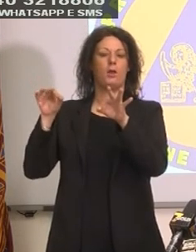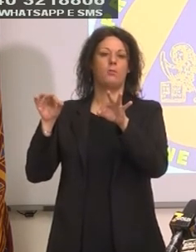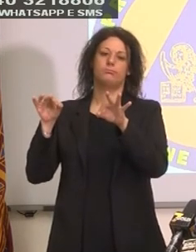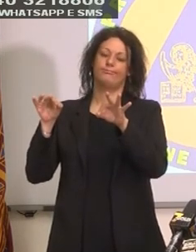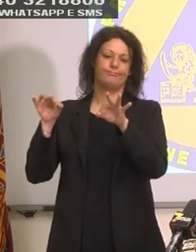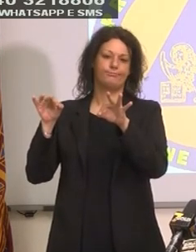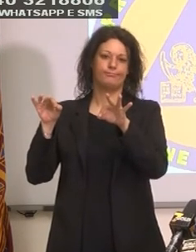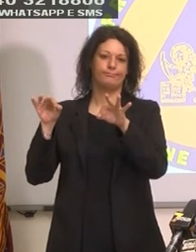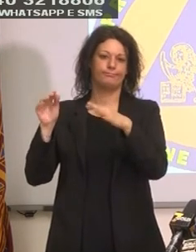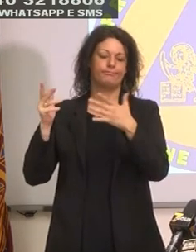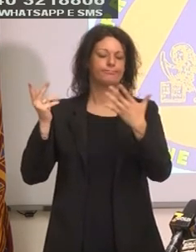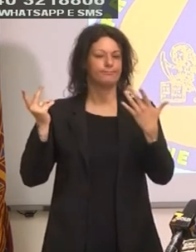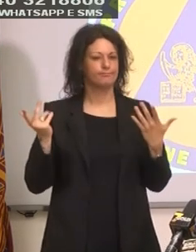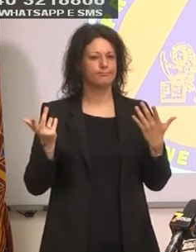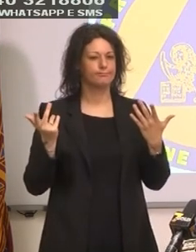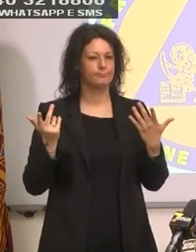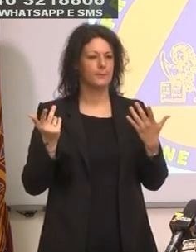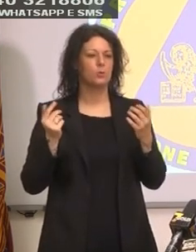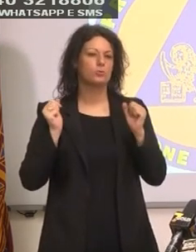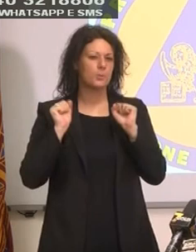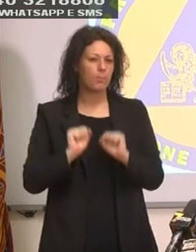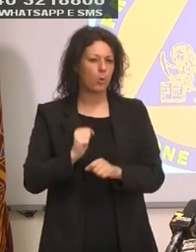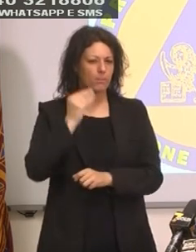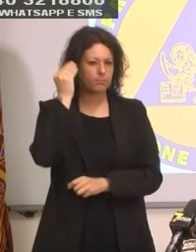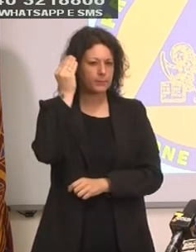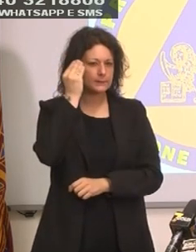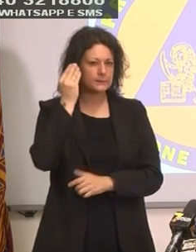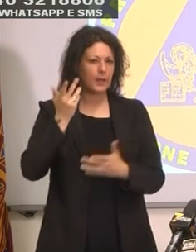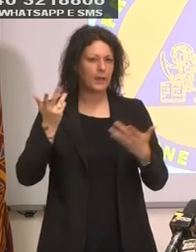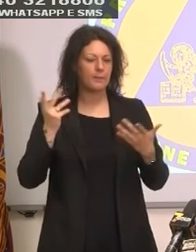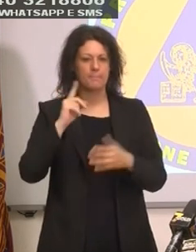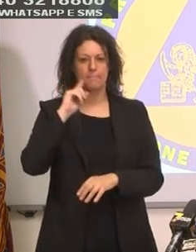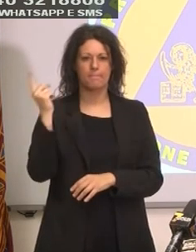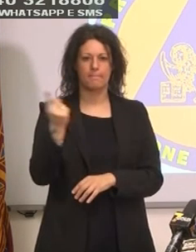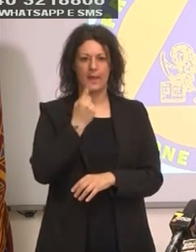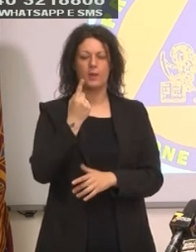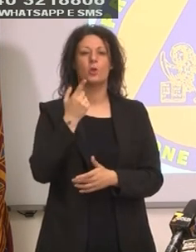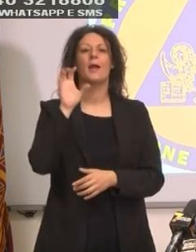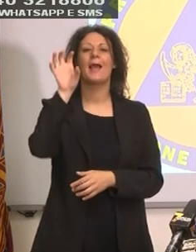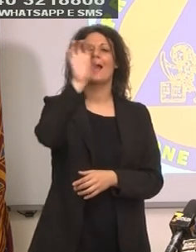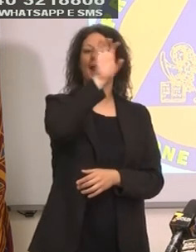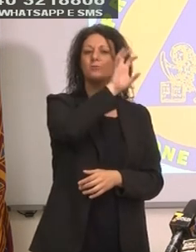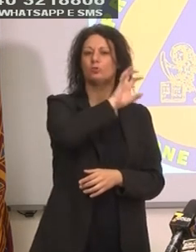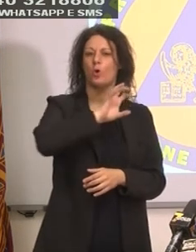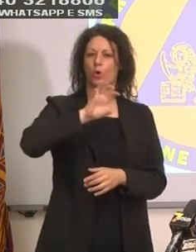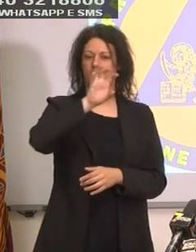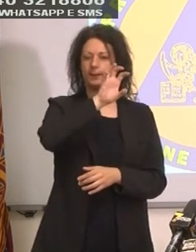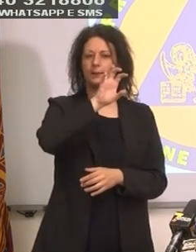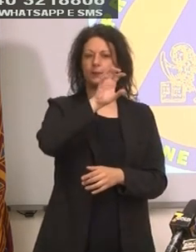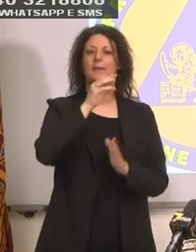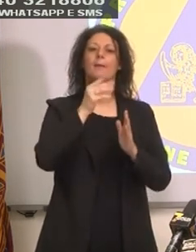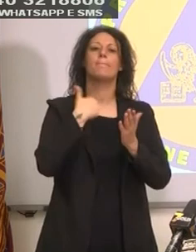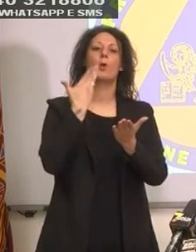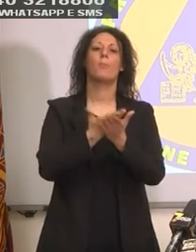è pensabile quella di l'ipotesi di convenire tra regioni e ministero una data e poi questa data